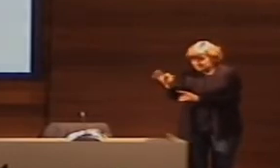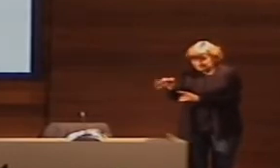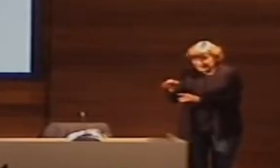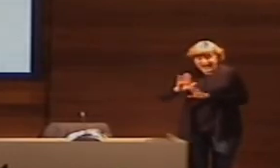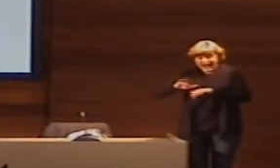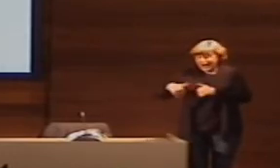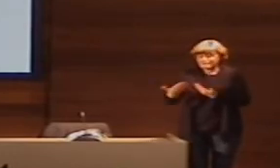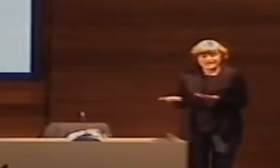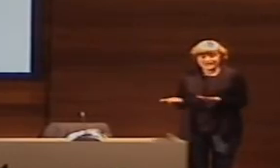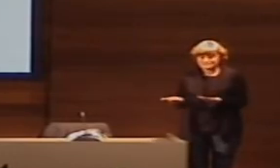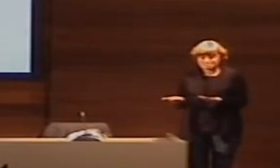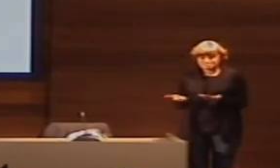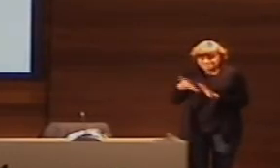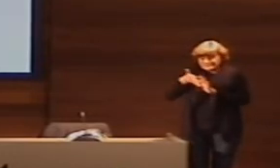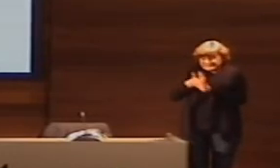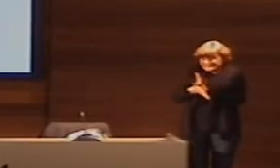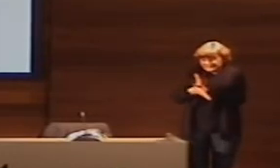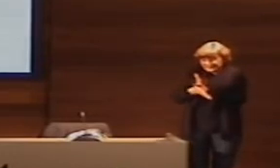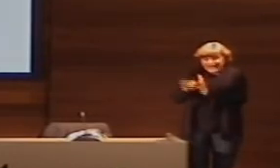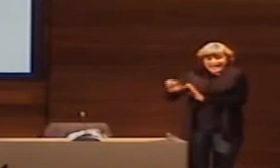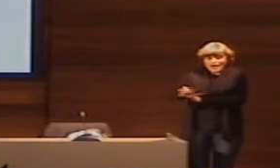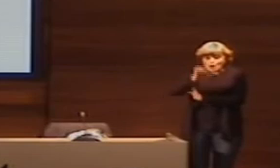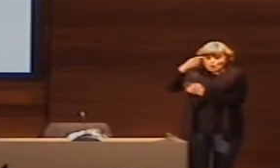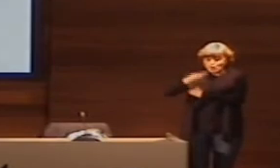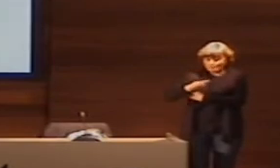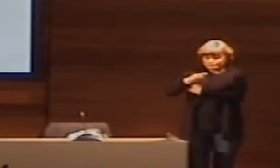al final se trata de alcanzar unos objetivos. Si estos objetivos se alcanzan